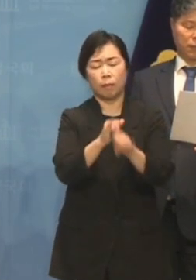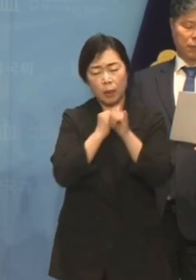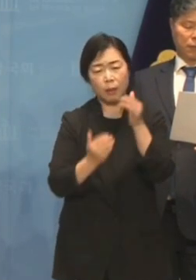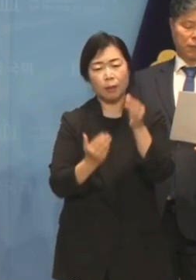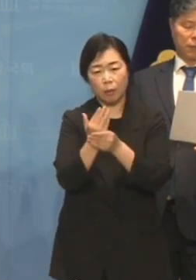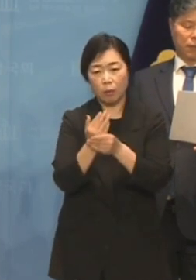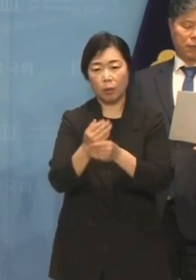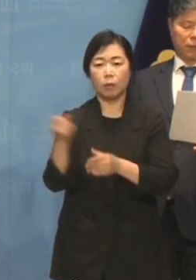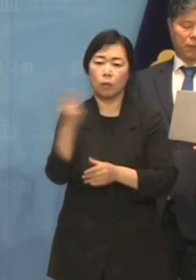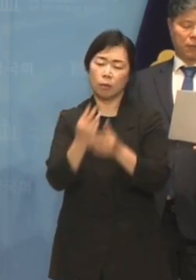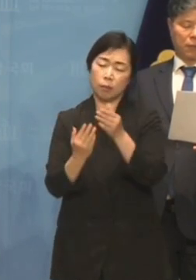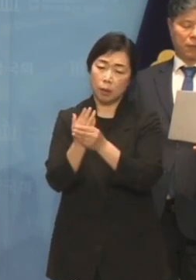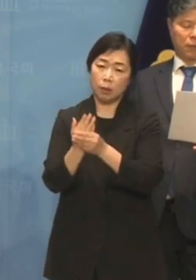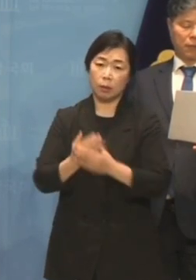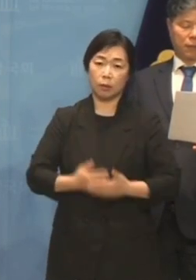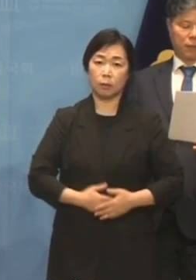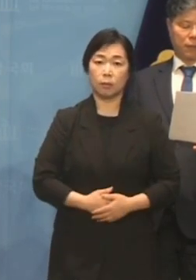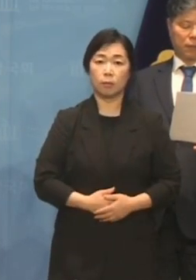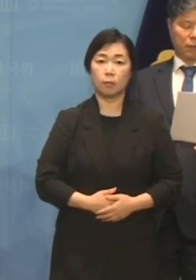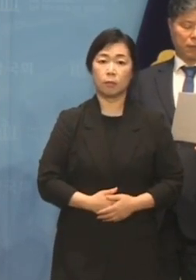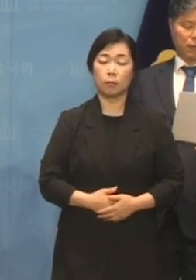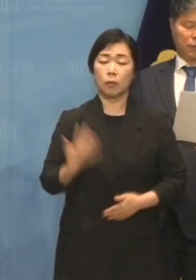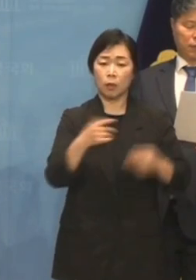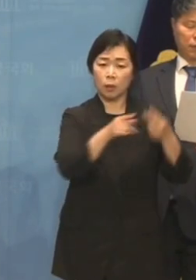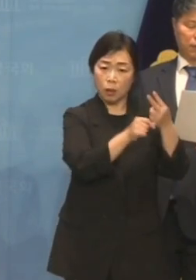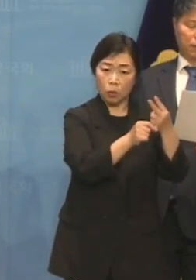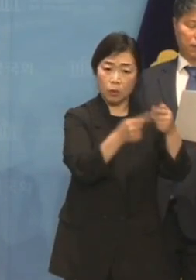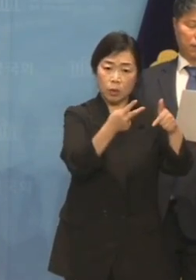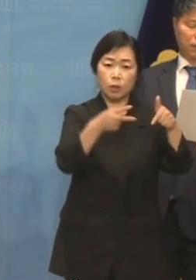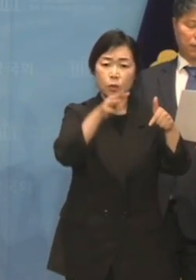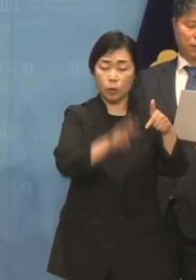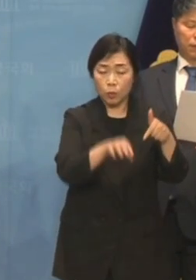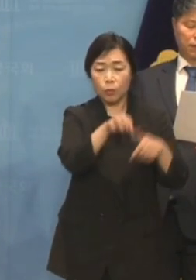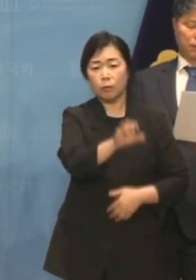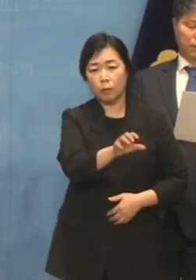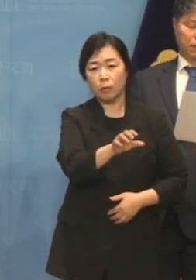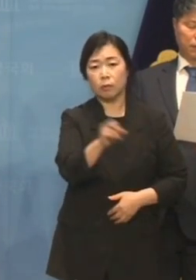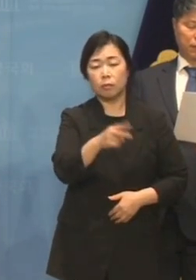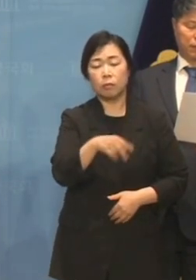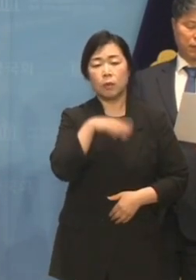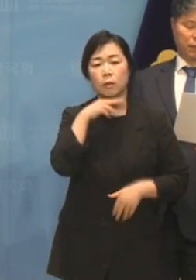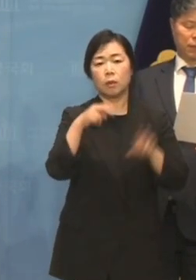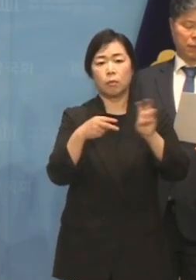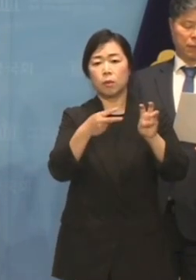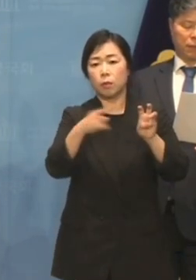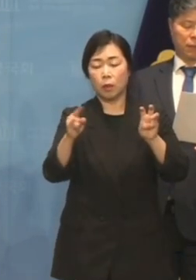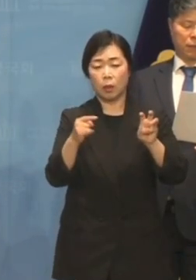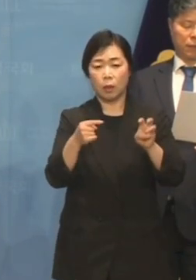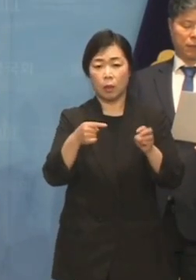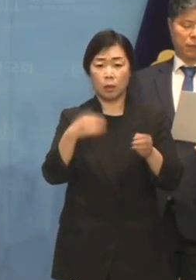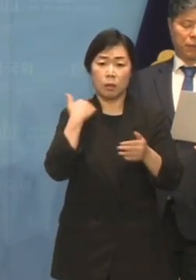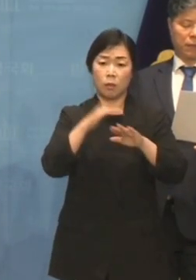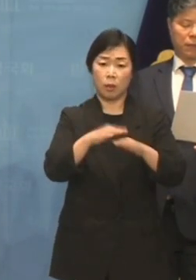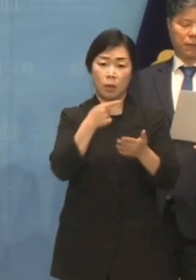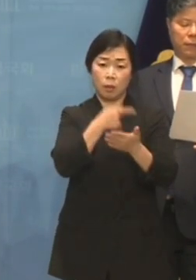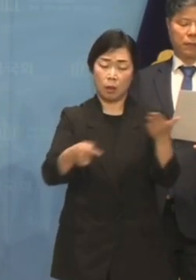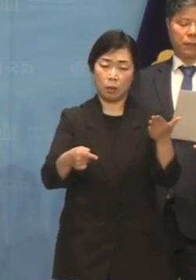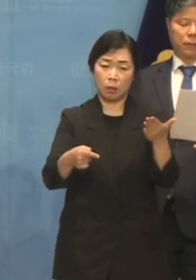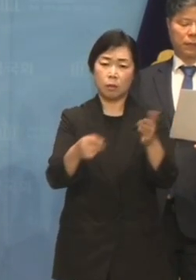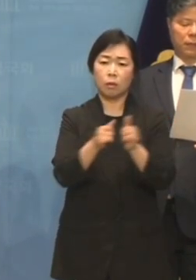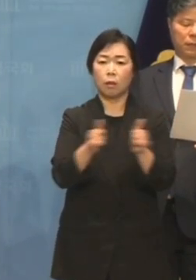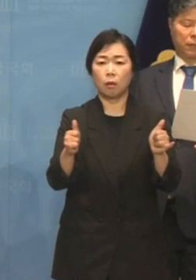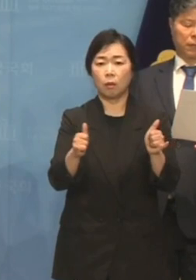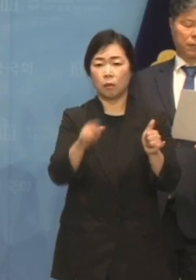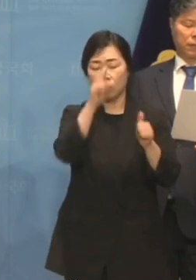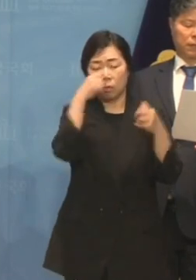선택이 잇따르고 있습니다. 지난 2월 인천 미추홀구에서 30대 전세 사기 피해 청년이